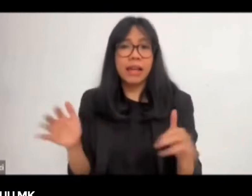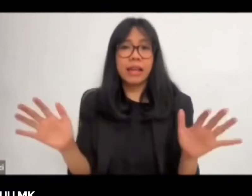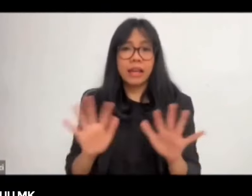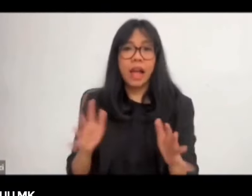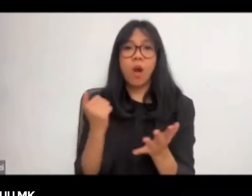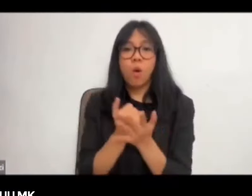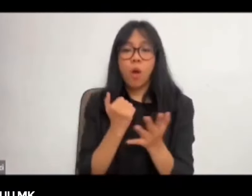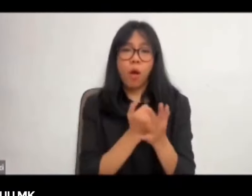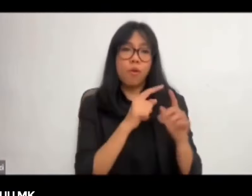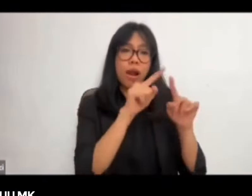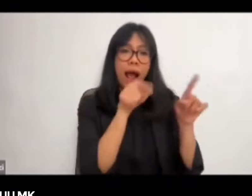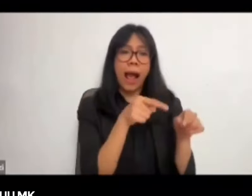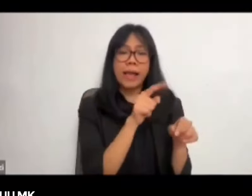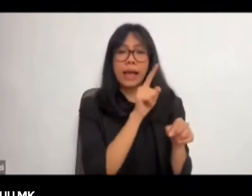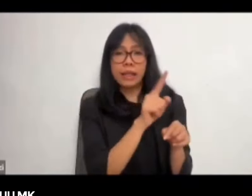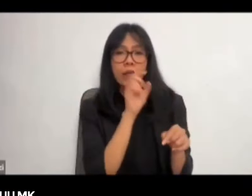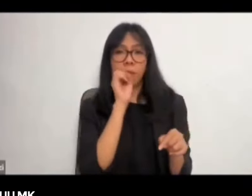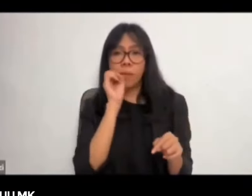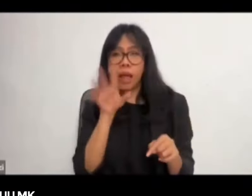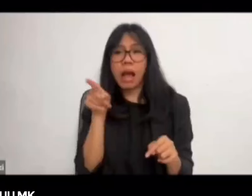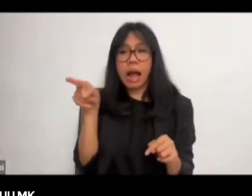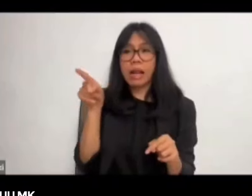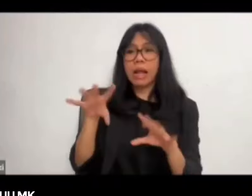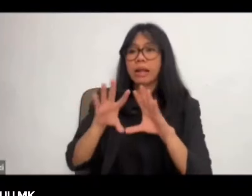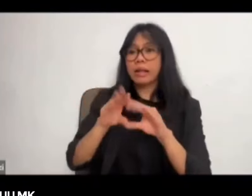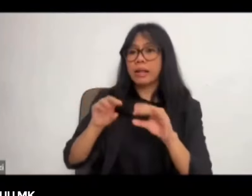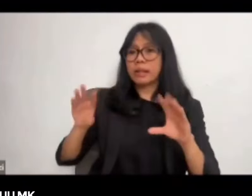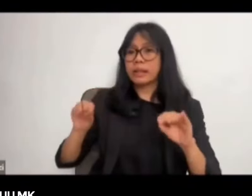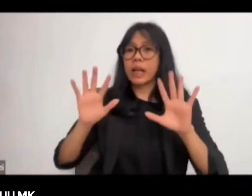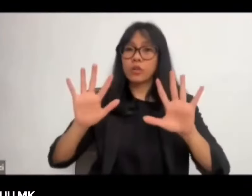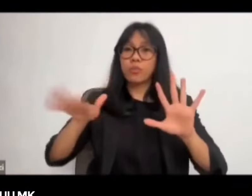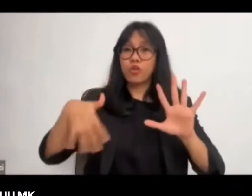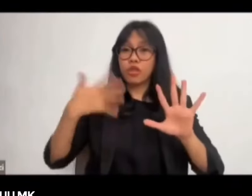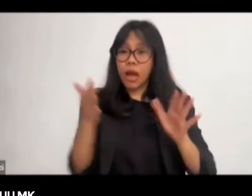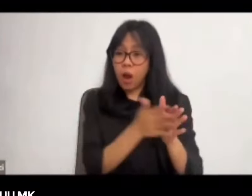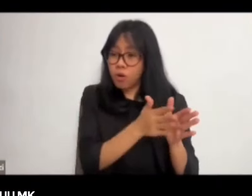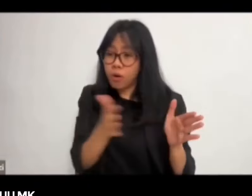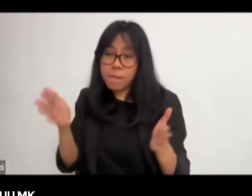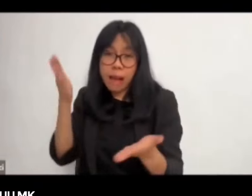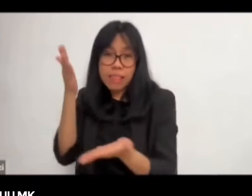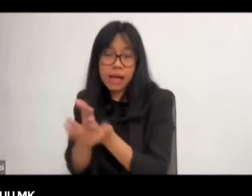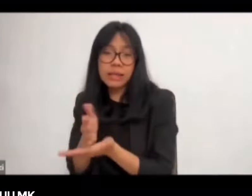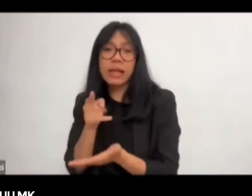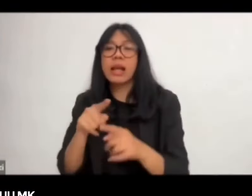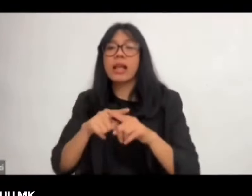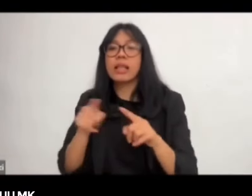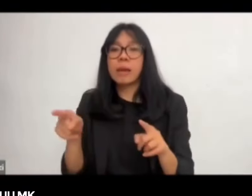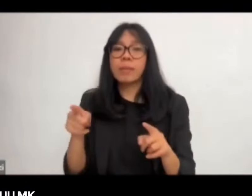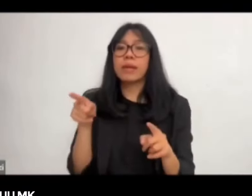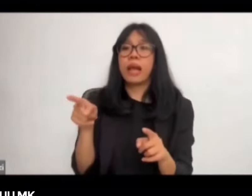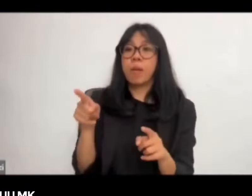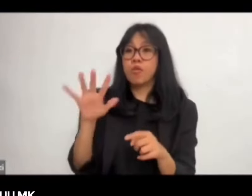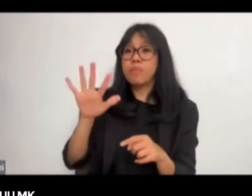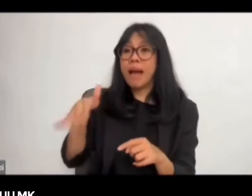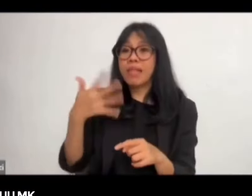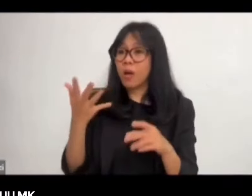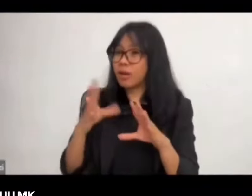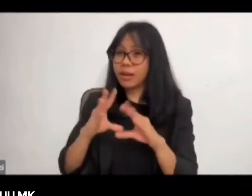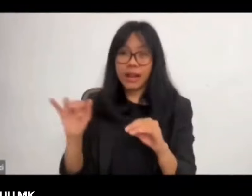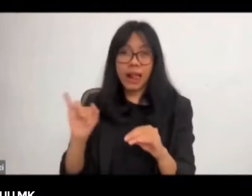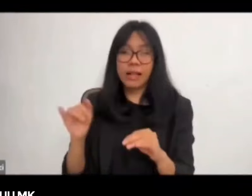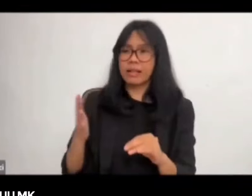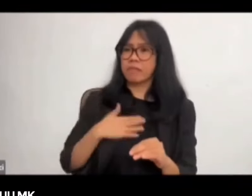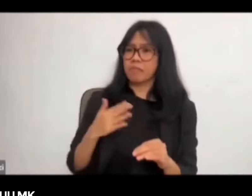1 mengatakan masa jabatan Anda 10 tahun, kami mempunyai kewenangan loh untuk mengautkan Anda. Kami mempunyai kewenangan